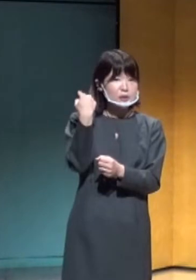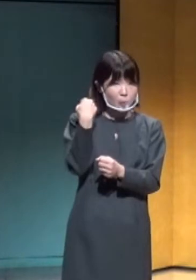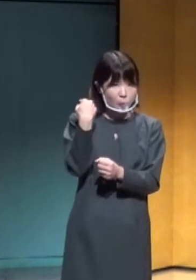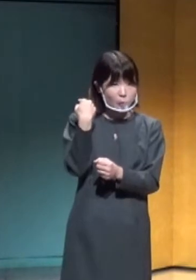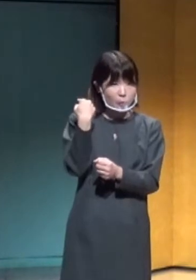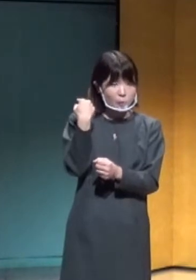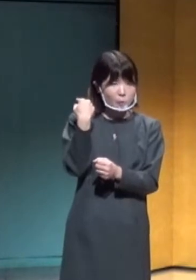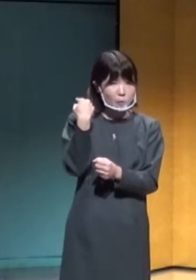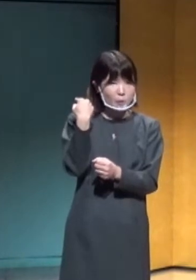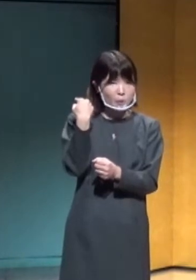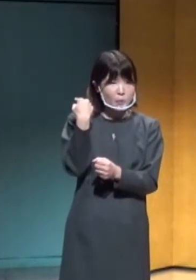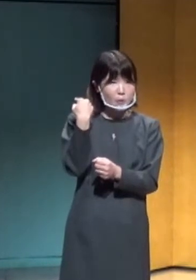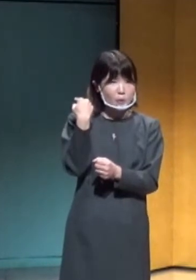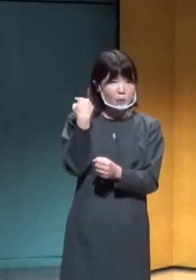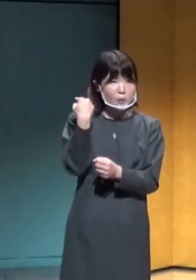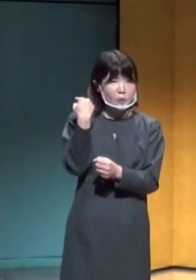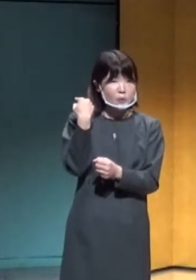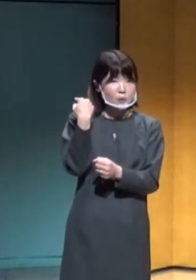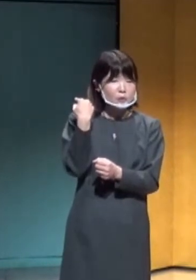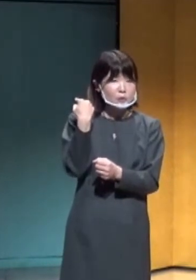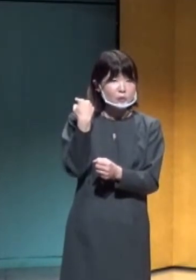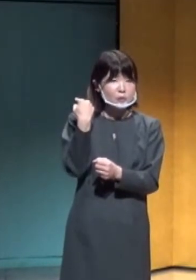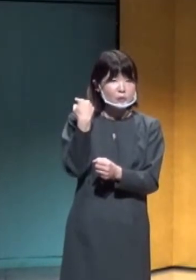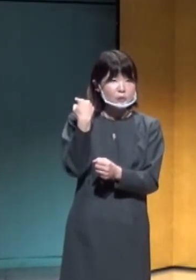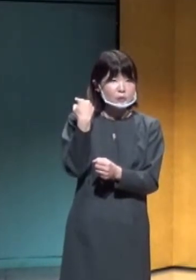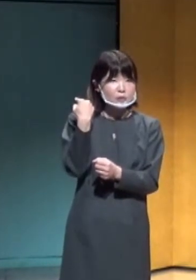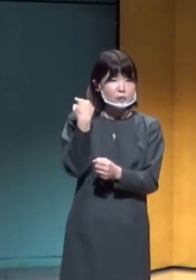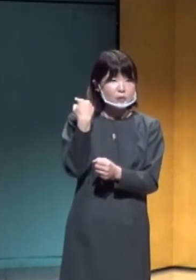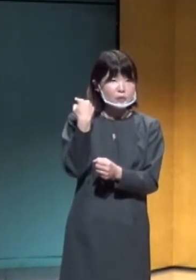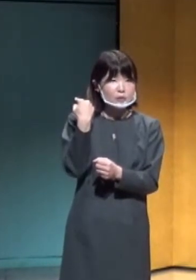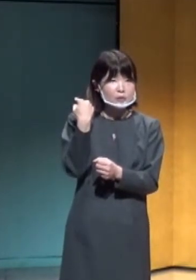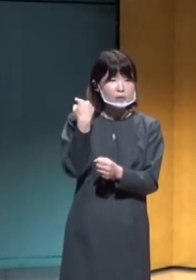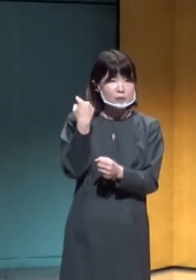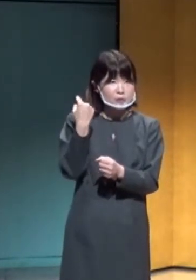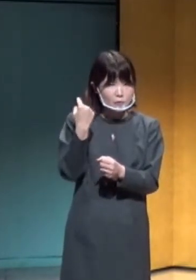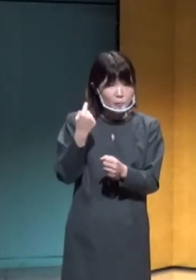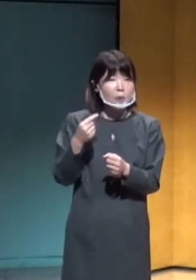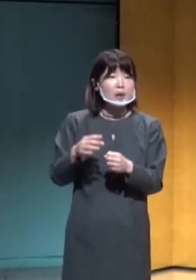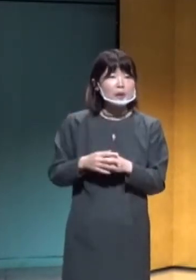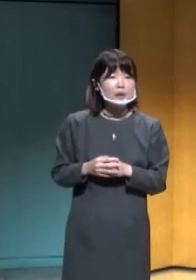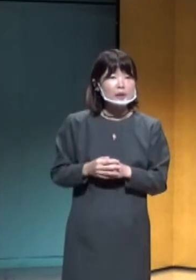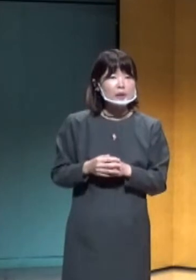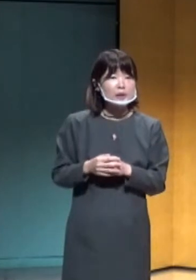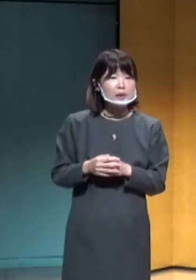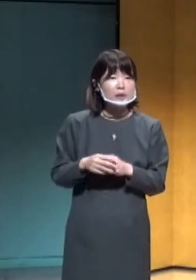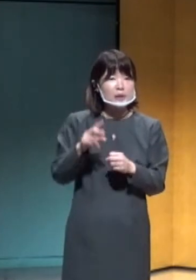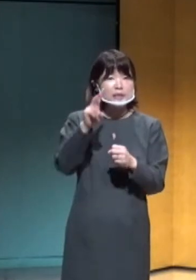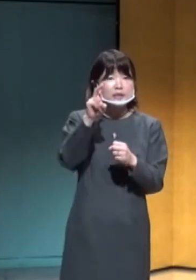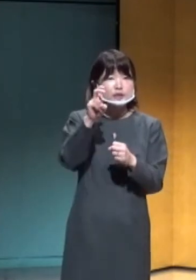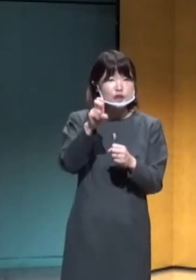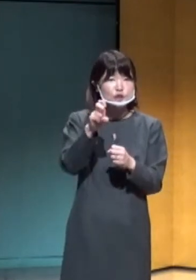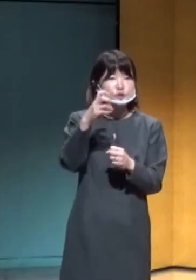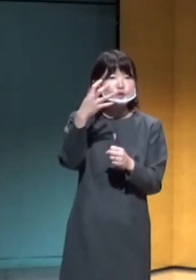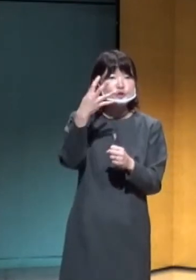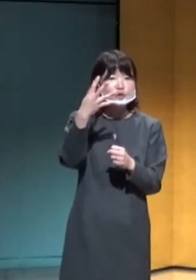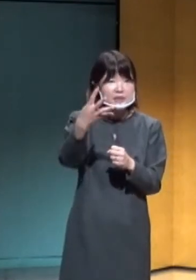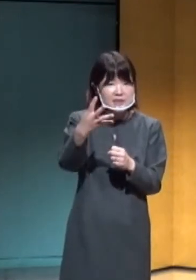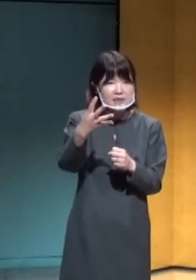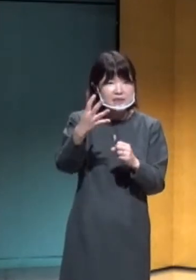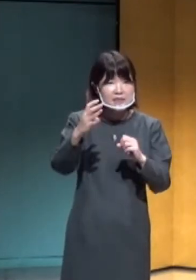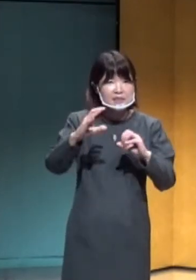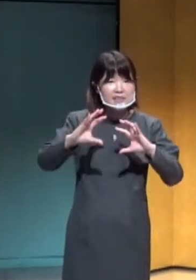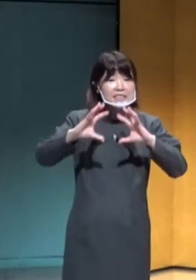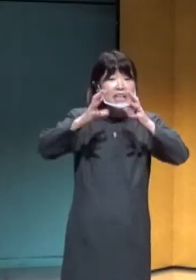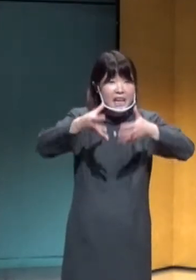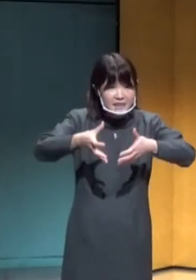の24世紀 二十四節気の一つの召喚の